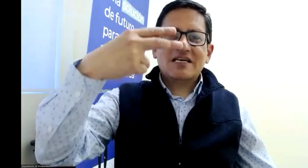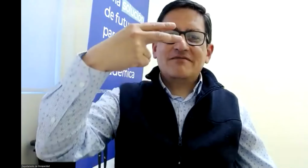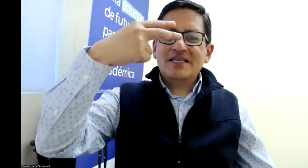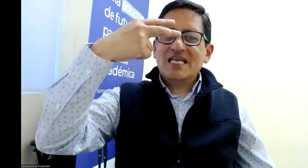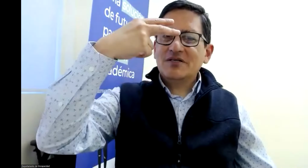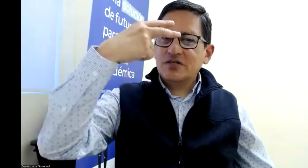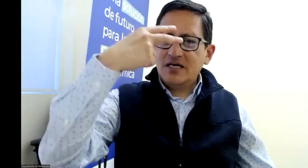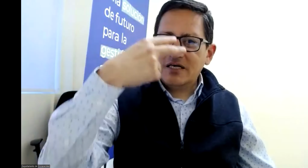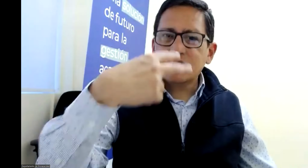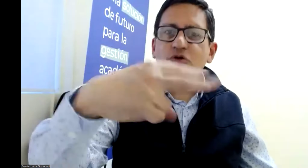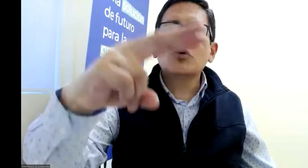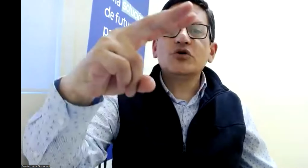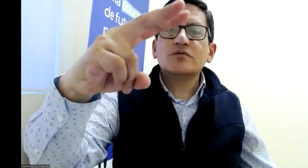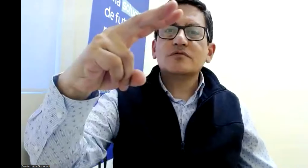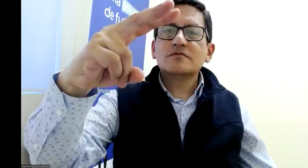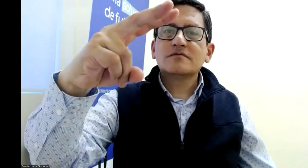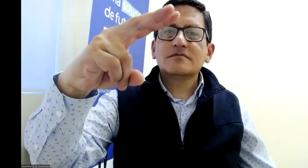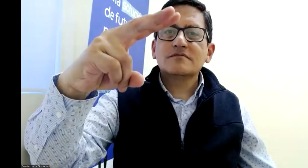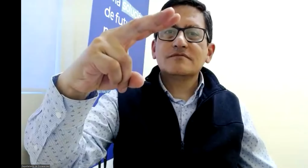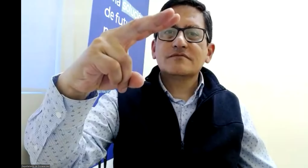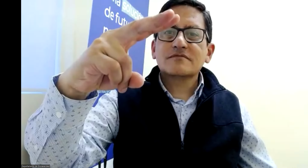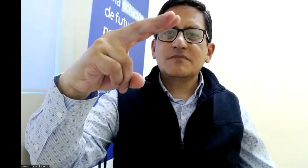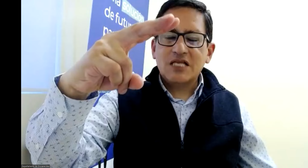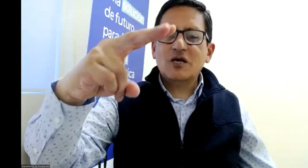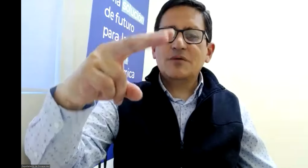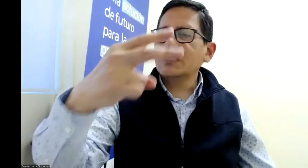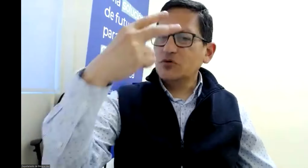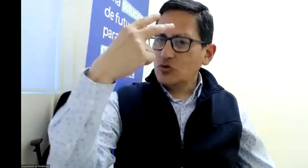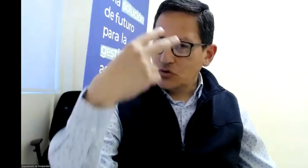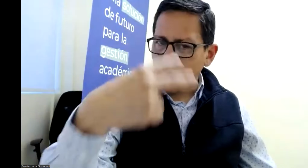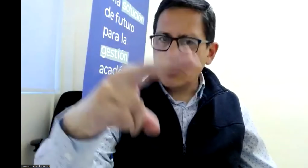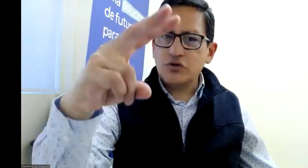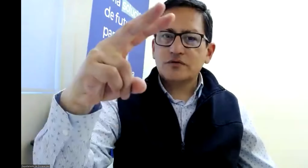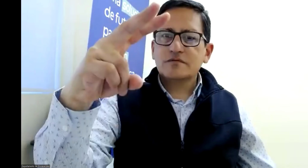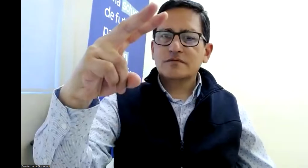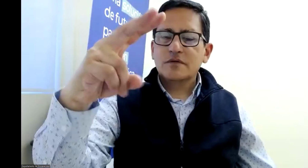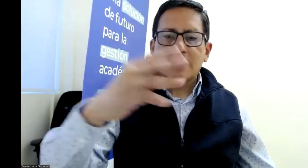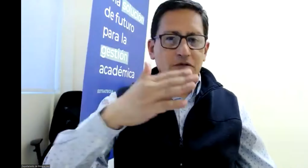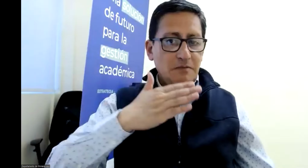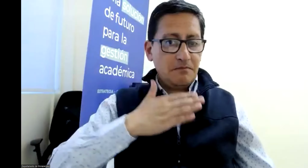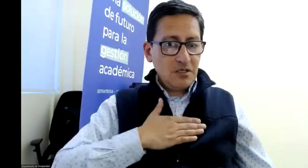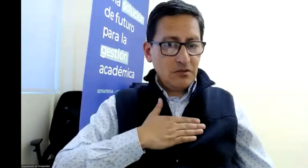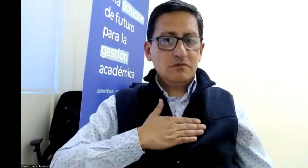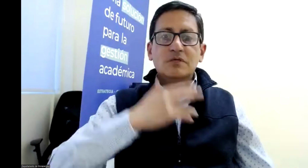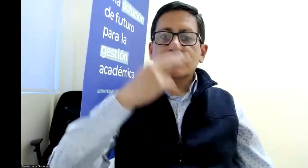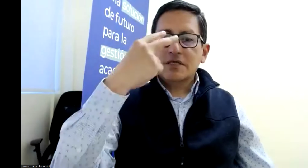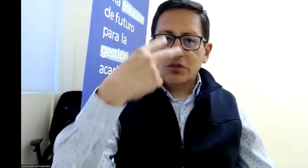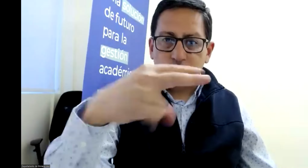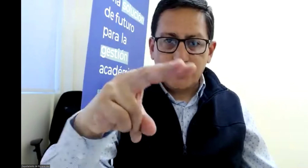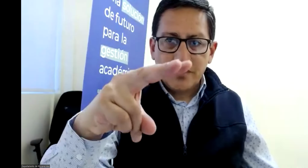hacia el frente a la persona tuyo mirando a la persona hacemos tuyo entonces mío y tuyo